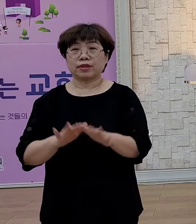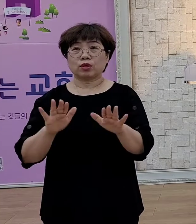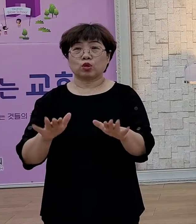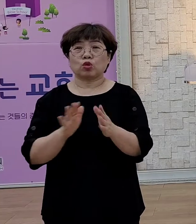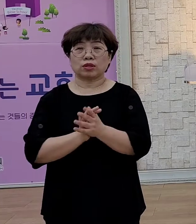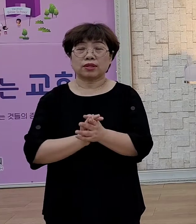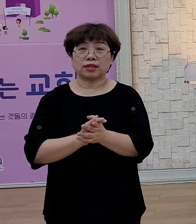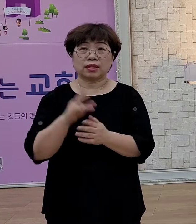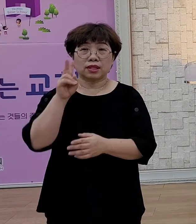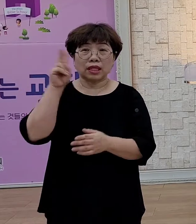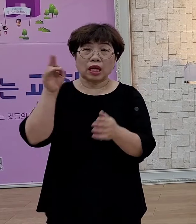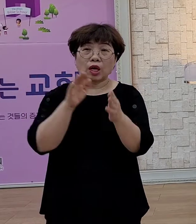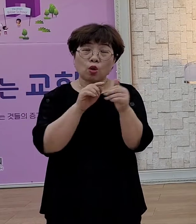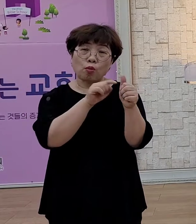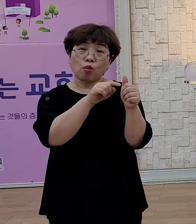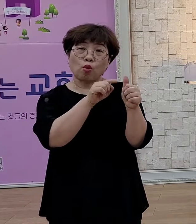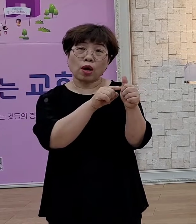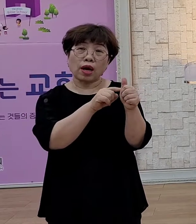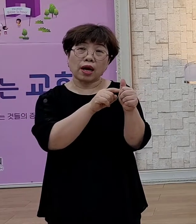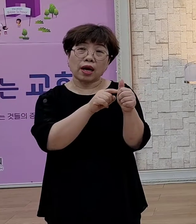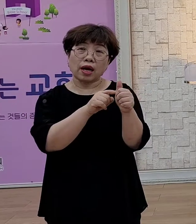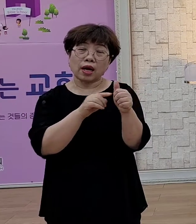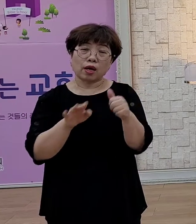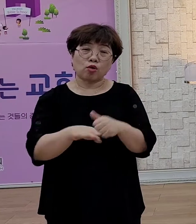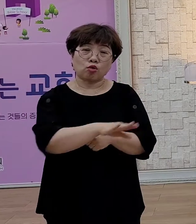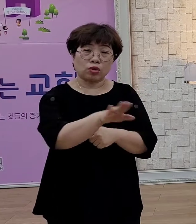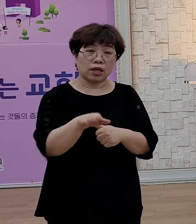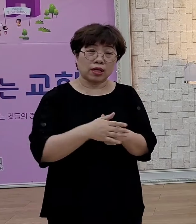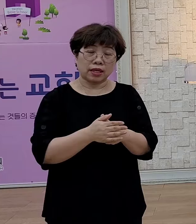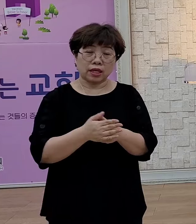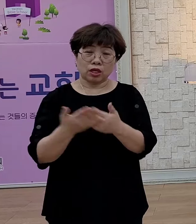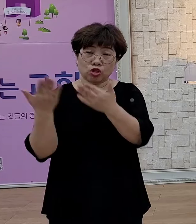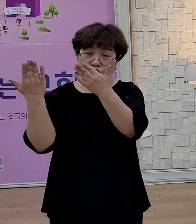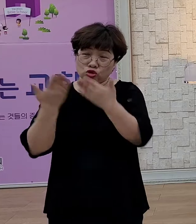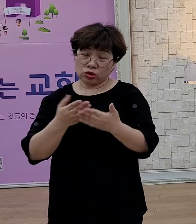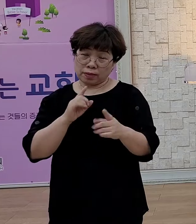이 야고보가 우리에게 주신 첫 번째 메시지입니다.